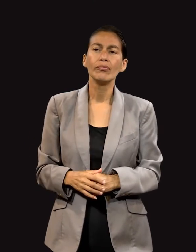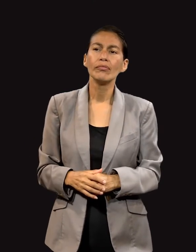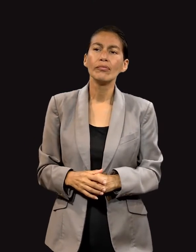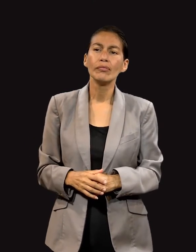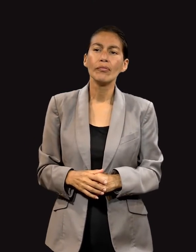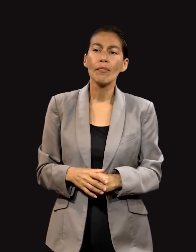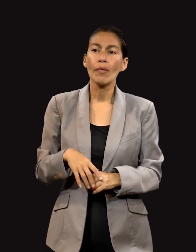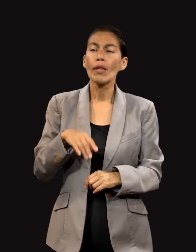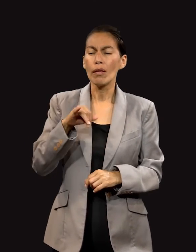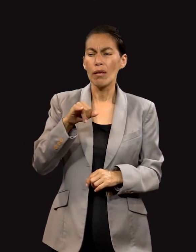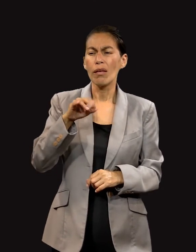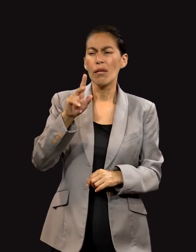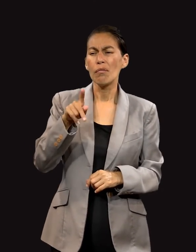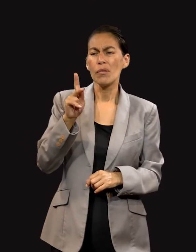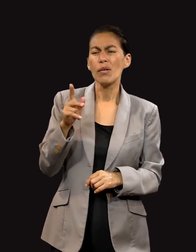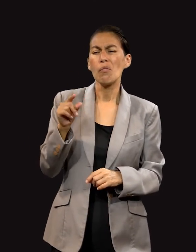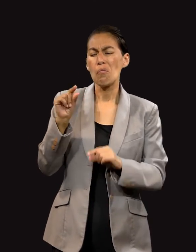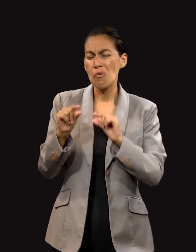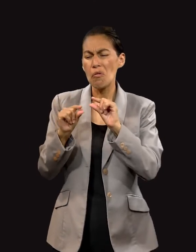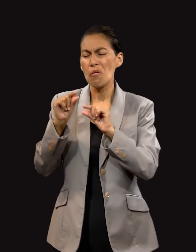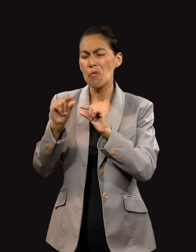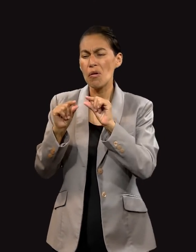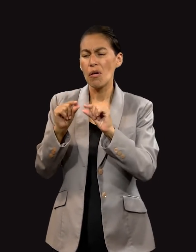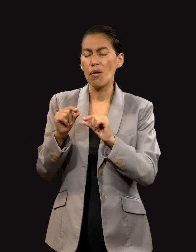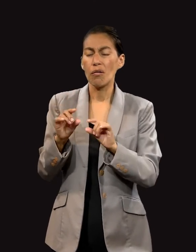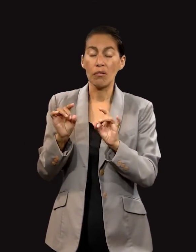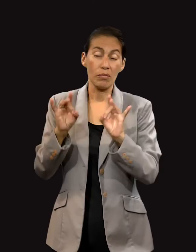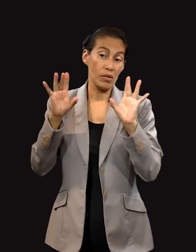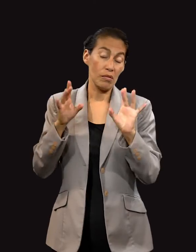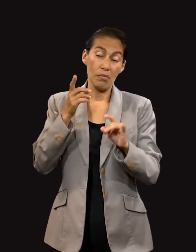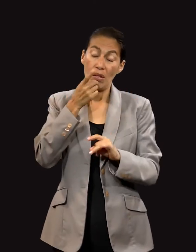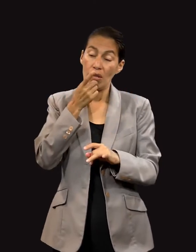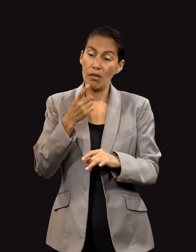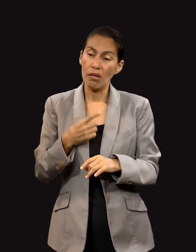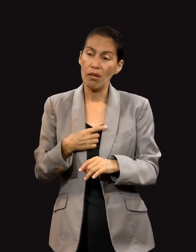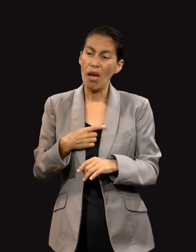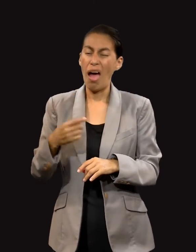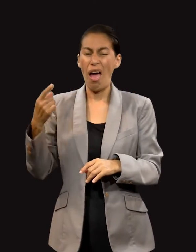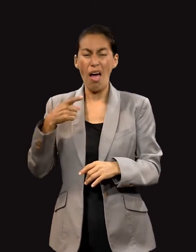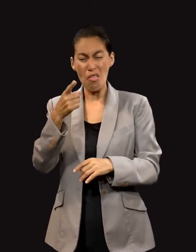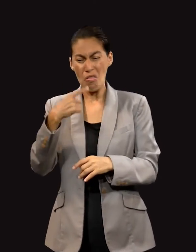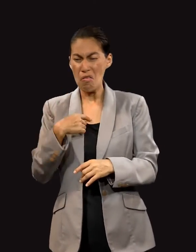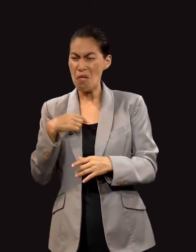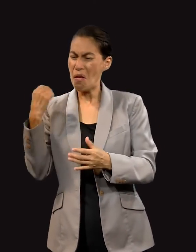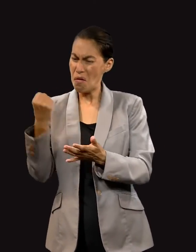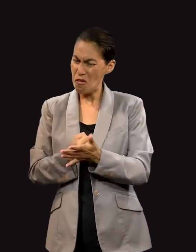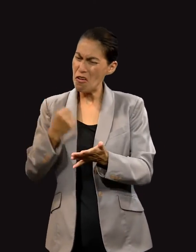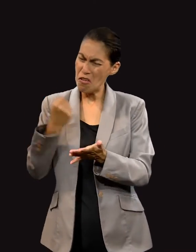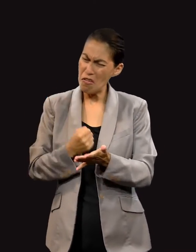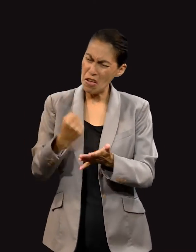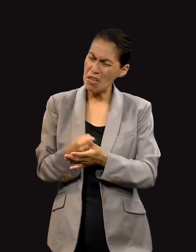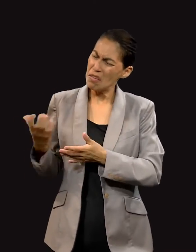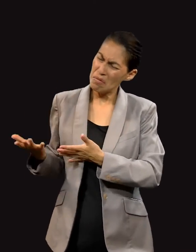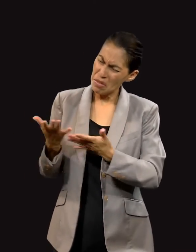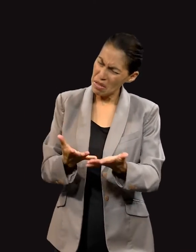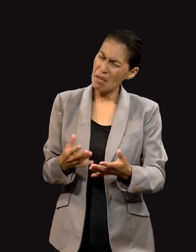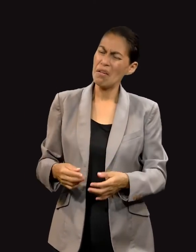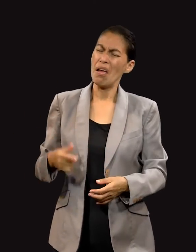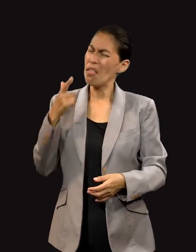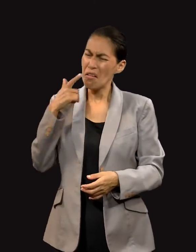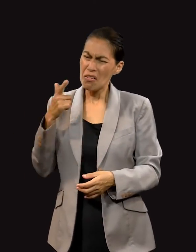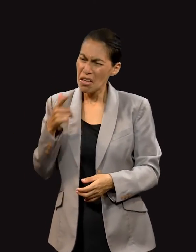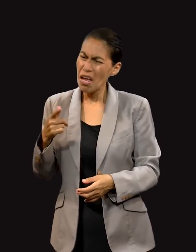a poco, un día me dijo, no, es que tú me llevas a fuerza, es que como estoy arrimada contigo, yo tengo que hacer lo que tú dices.